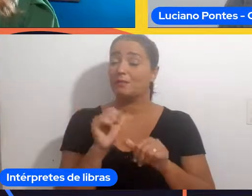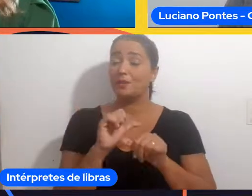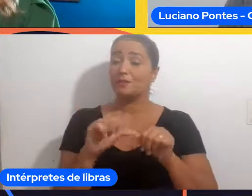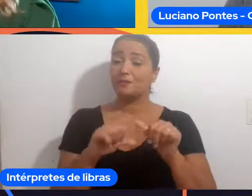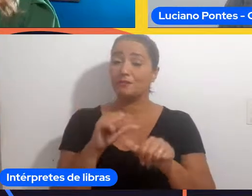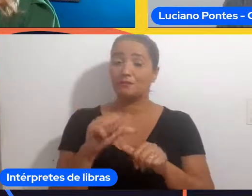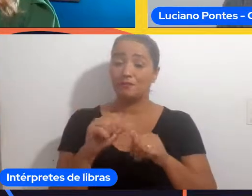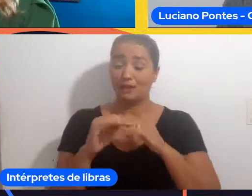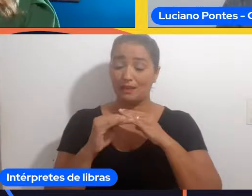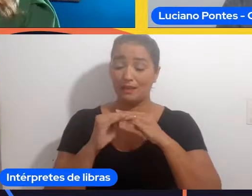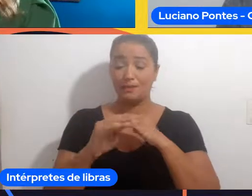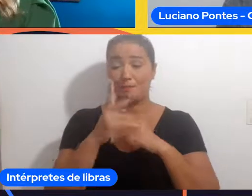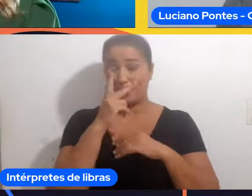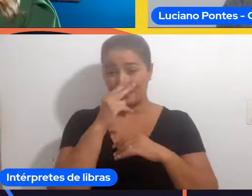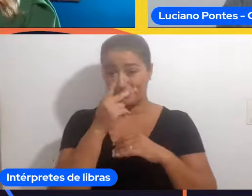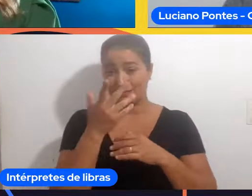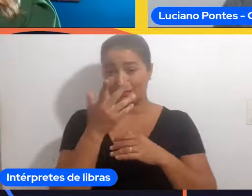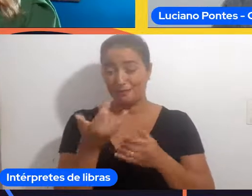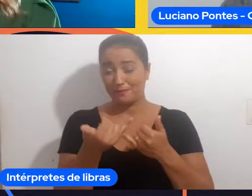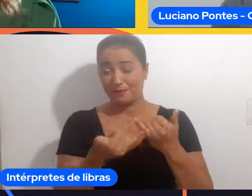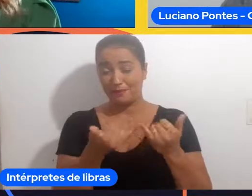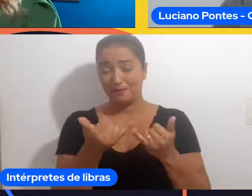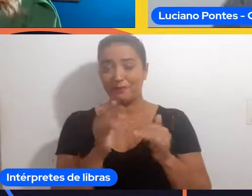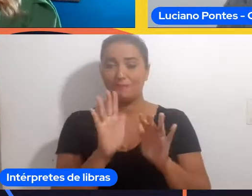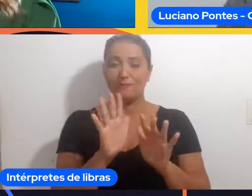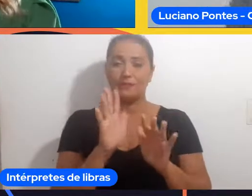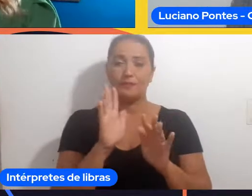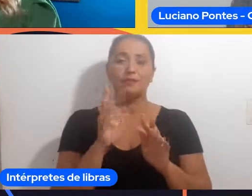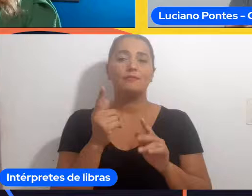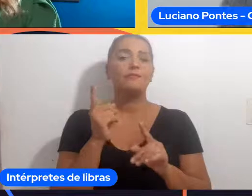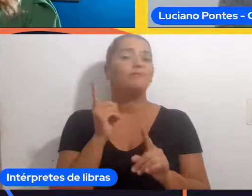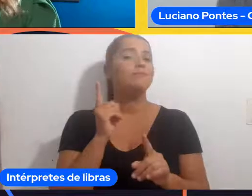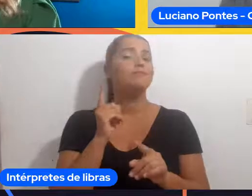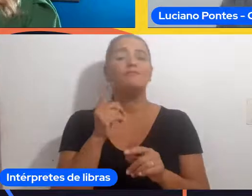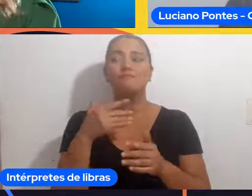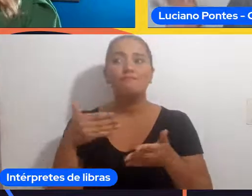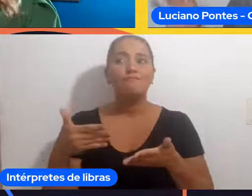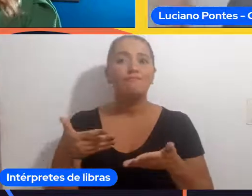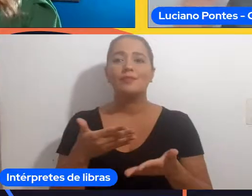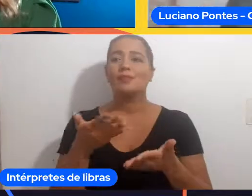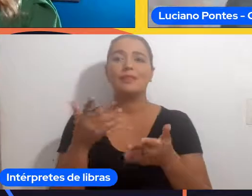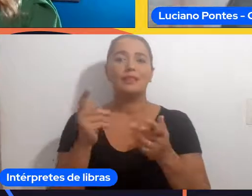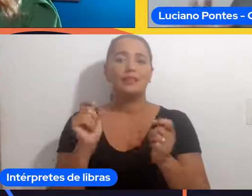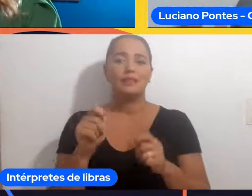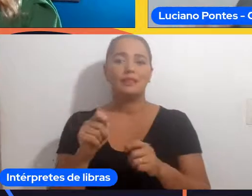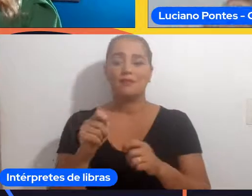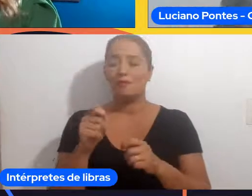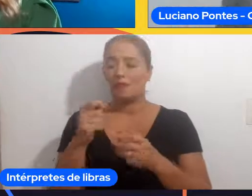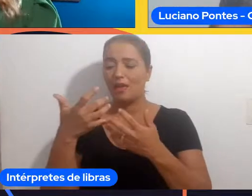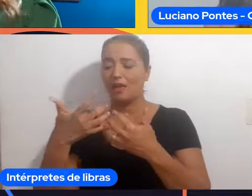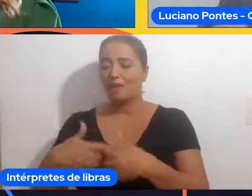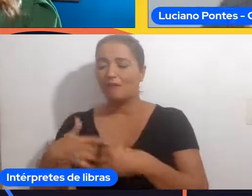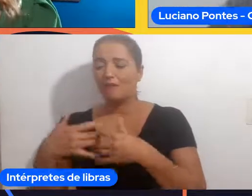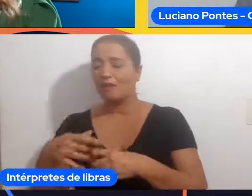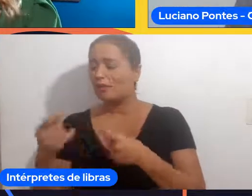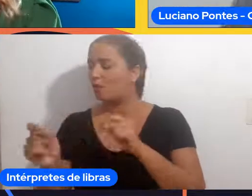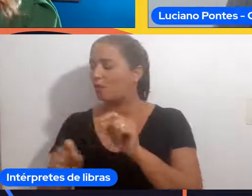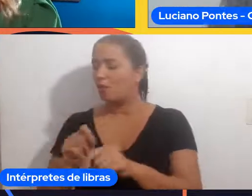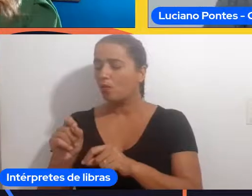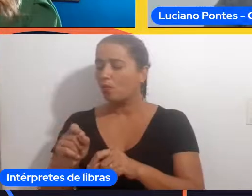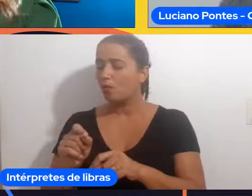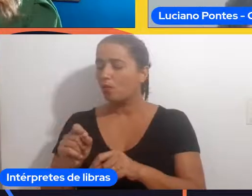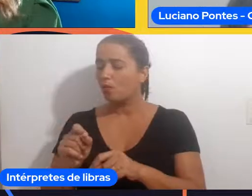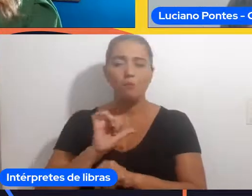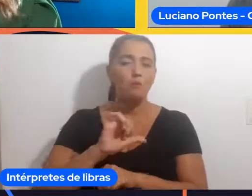Parece uma bobagem, né? Mas ele vem contra alguém, ele vai com seu se enfrenta, ele não reflete a sua lateralidade, ele não muda o